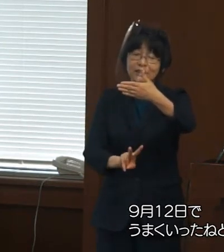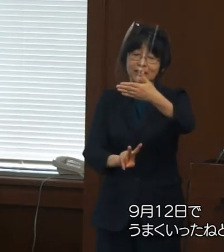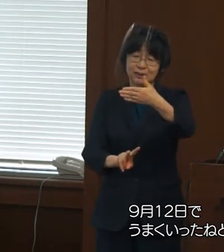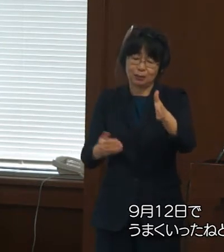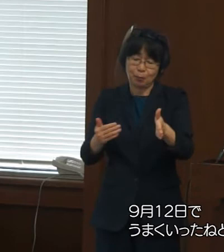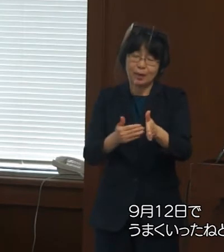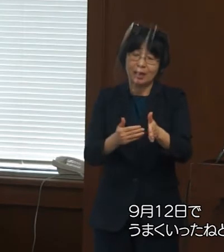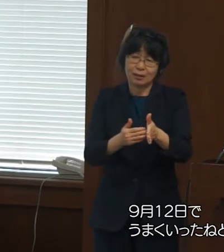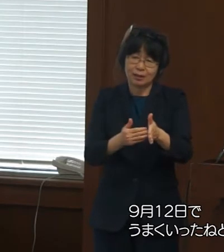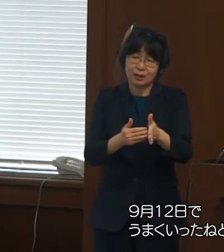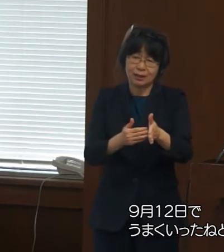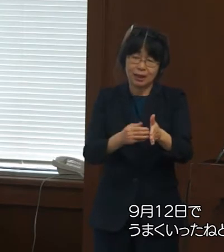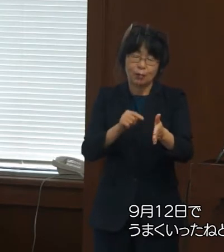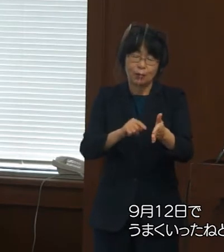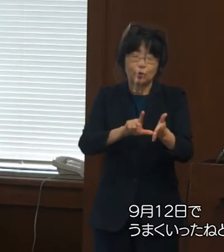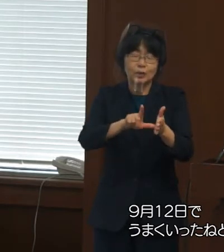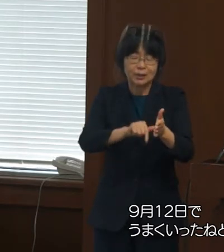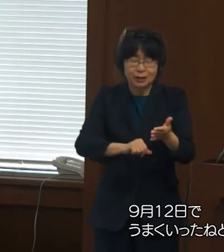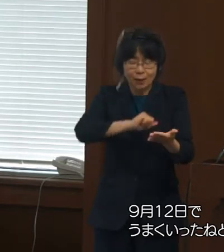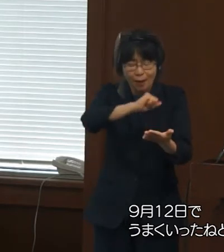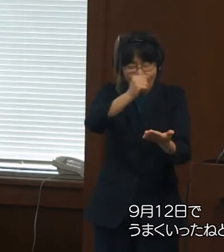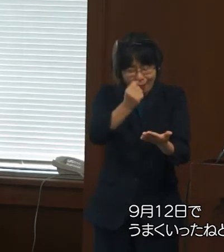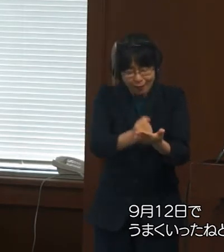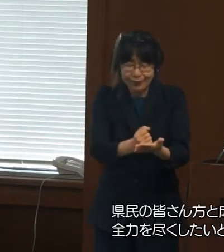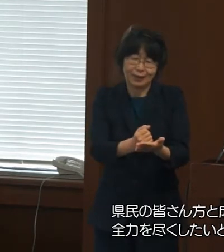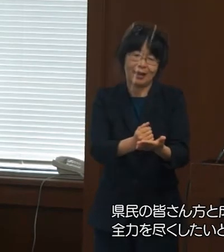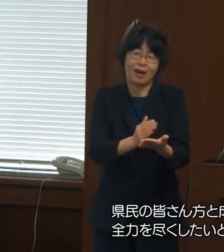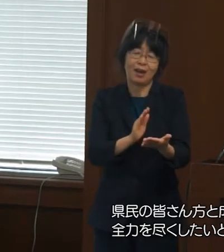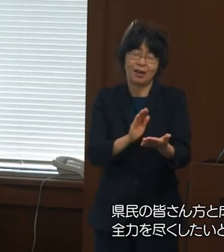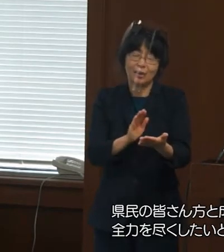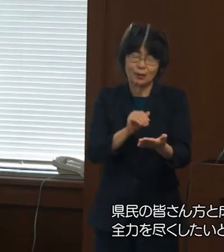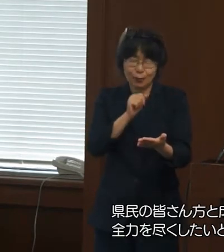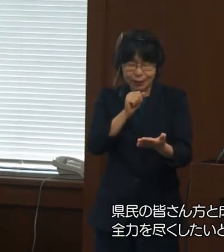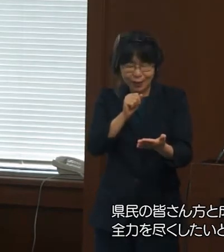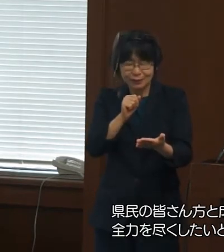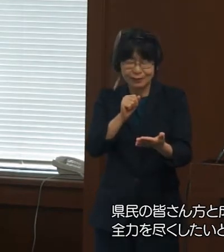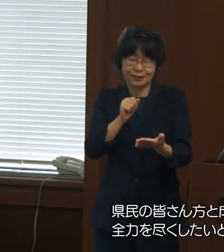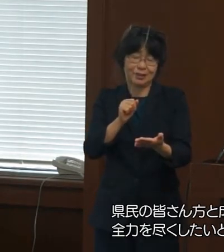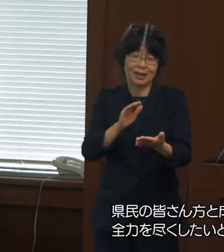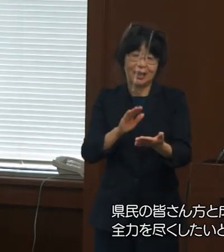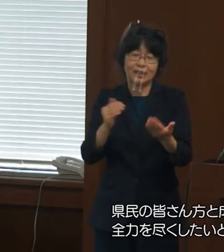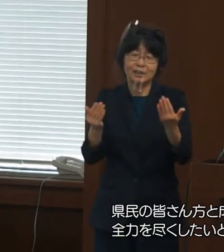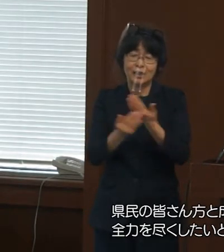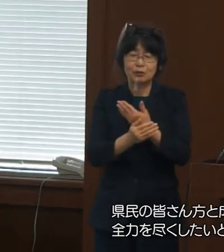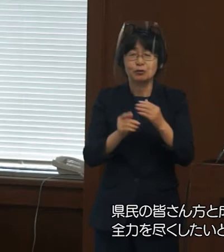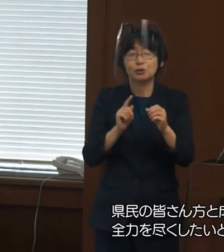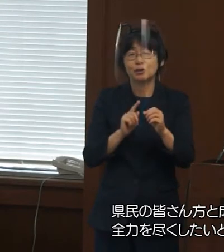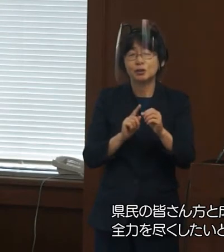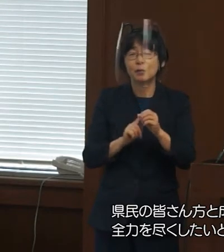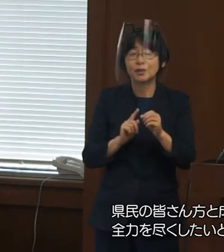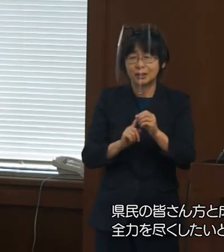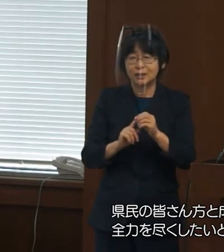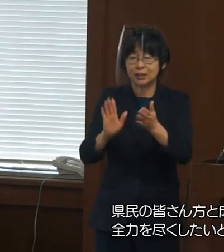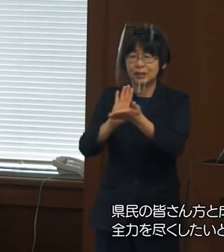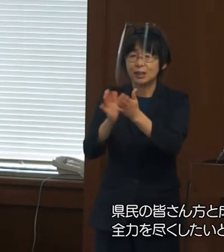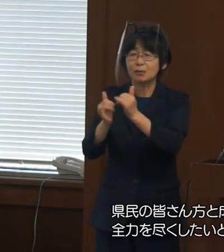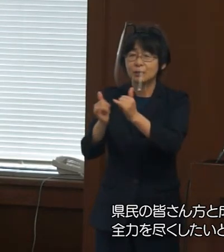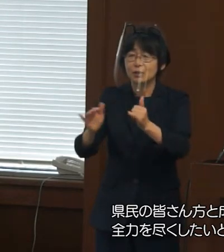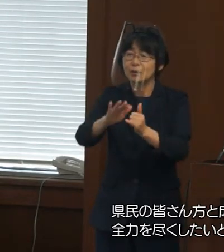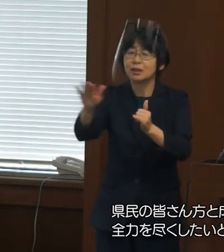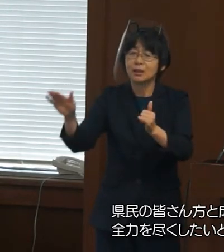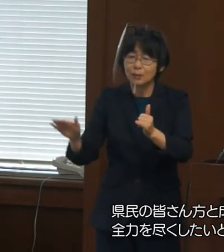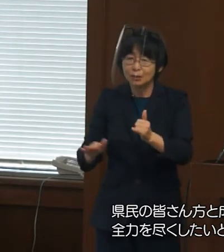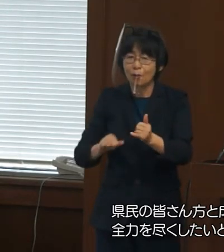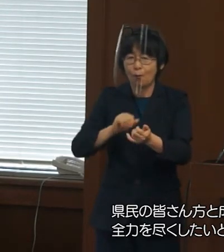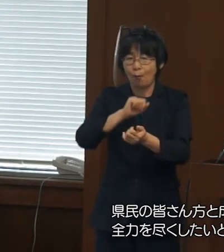うまくいったねっていう形になるように、県民の皆さん方と、成果を共有できるように全力を尽くし